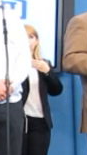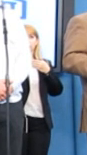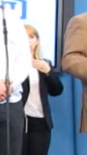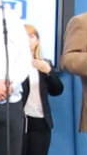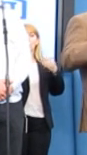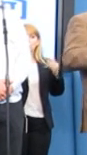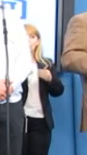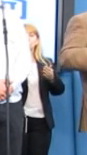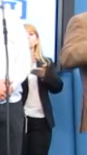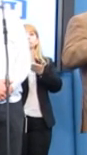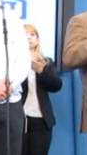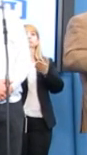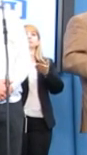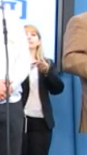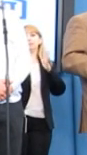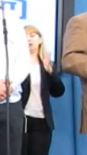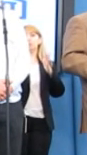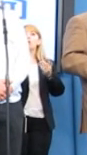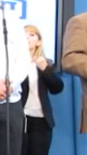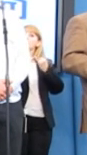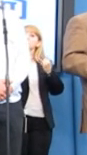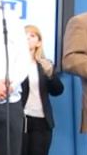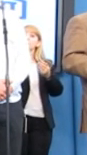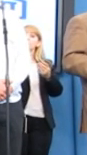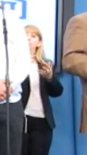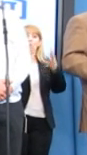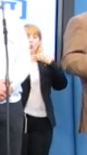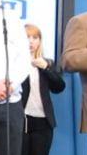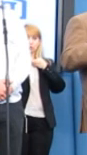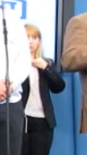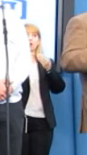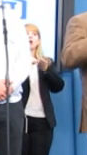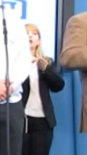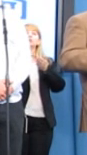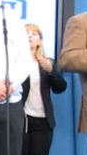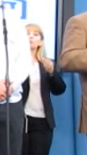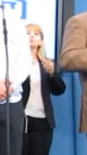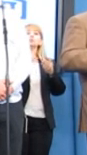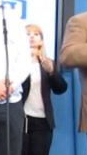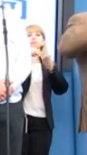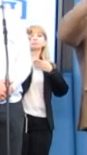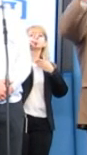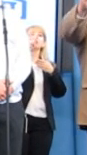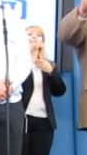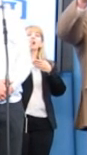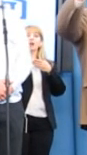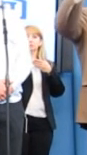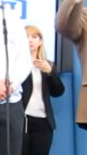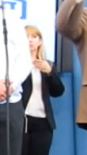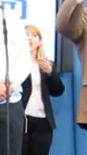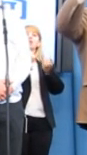sprawę. Ale nawet jeżeli nie bierze honorarium za prowadzoną sprawę, to musi odprowadzić VAT od